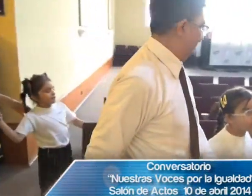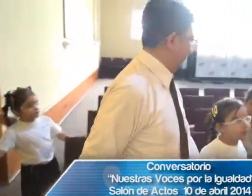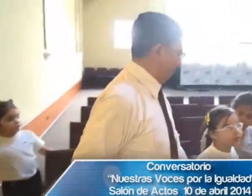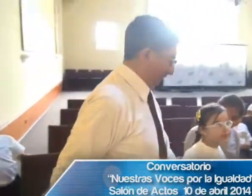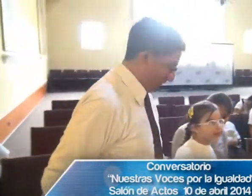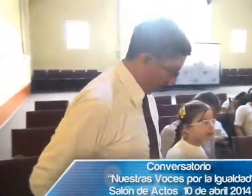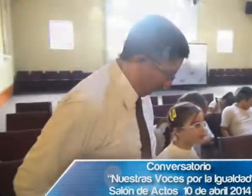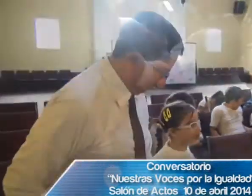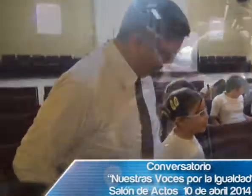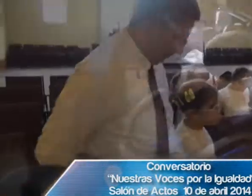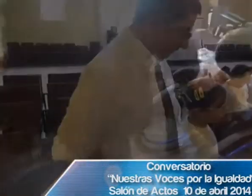i